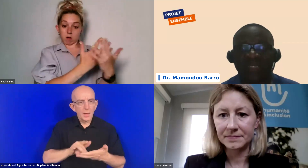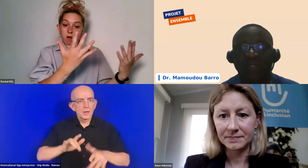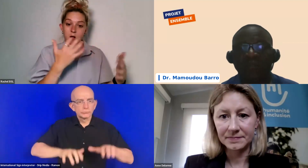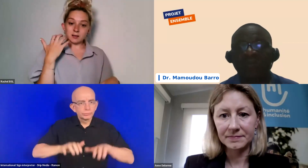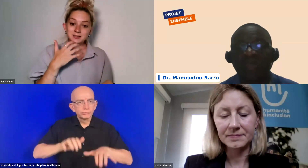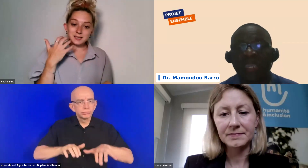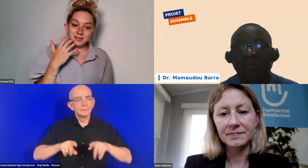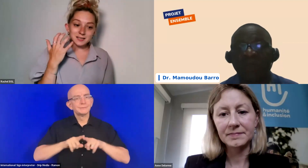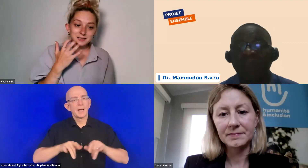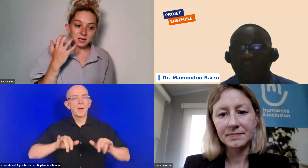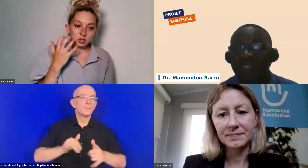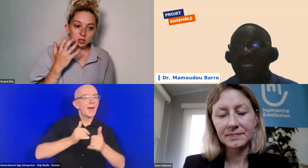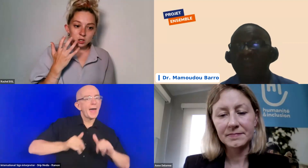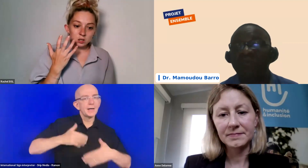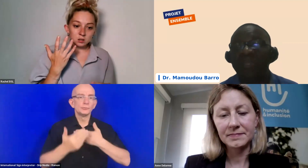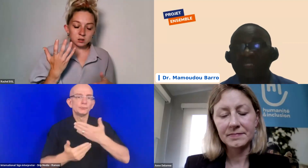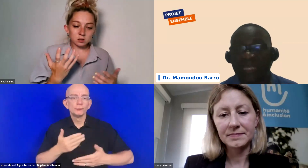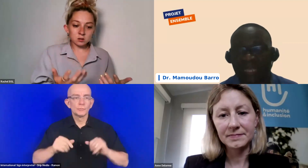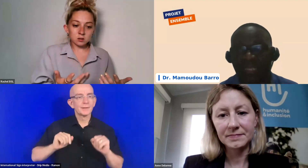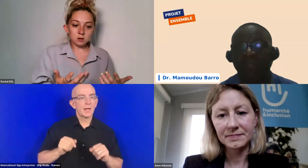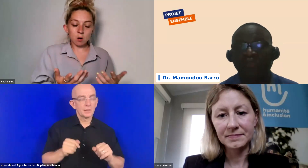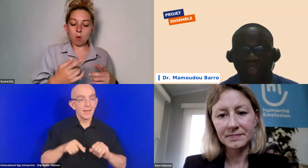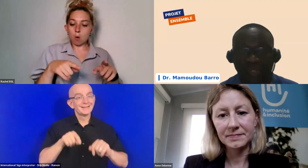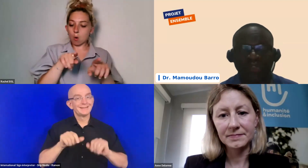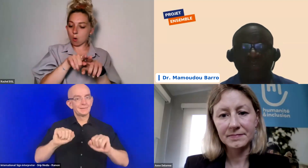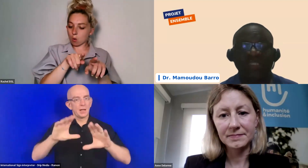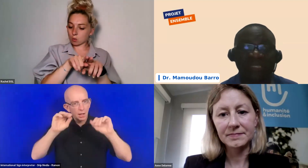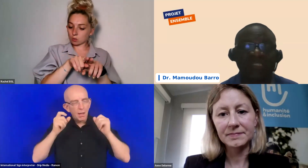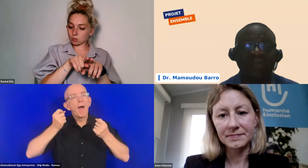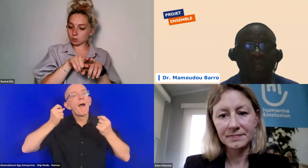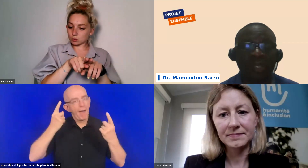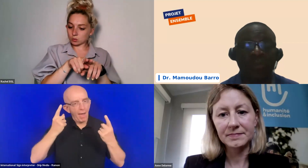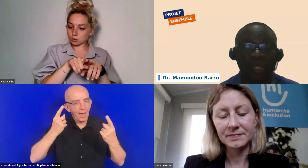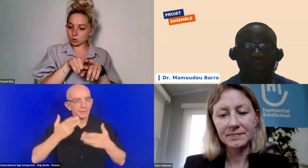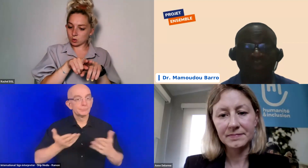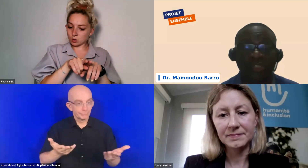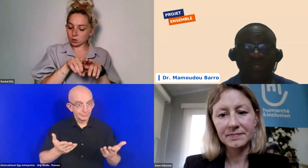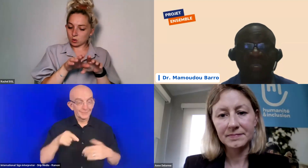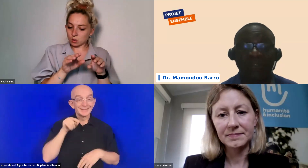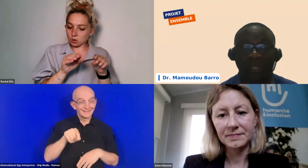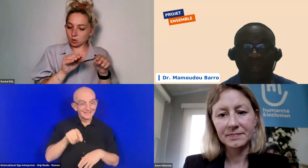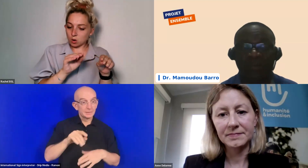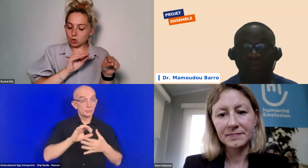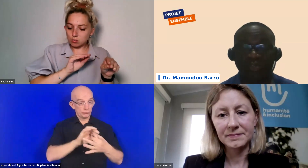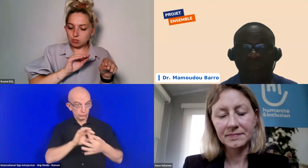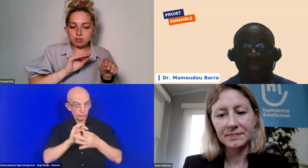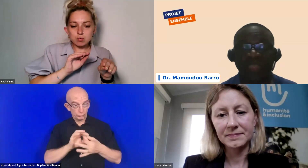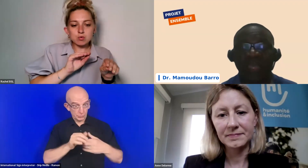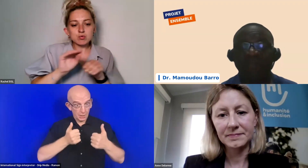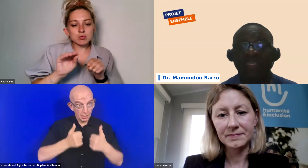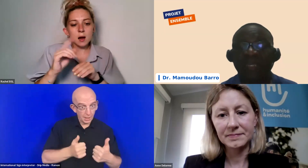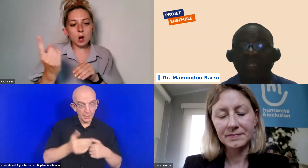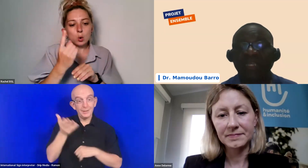de la Santé, nous avons également formé 180 prestataires de soins sur la santé sexuelle et reproductive et